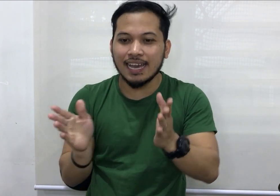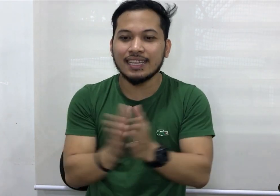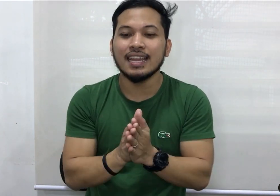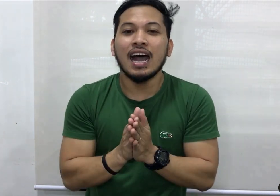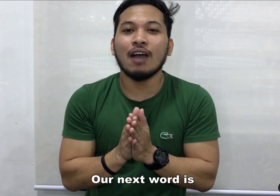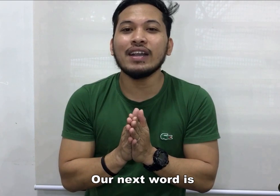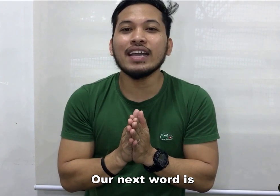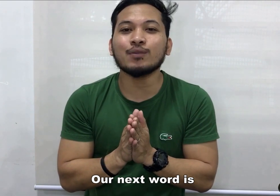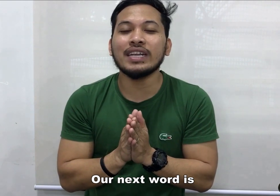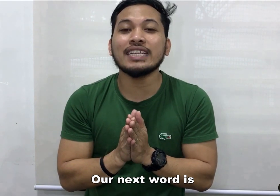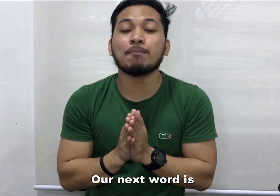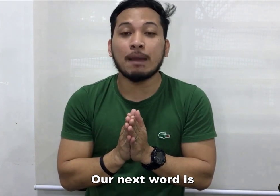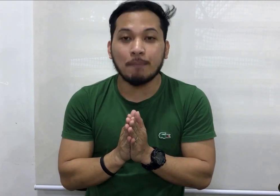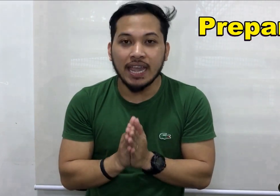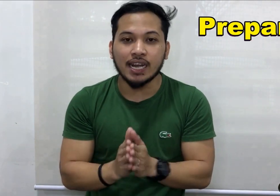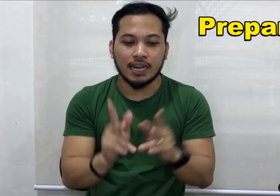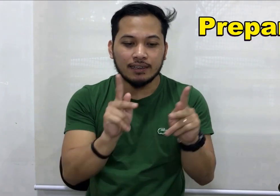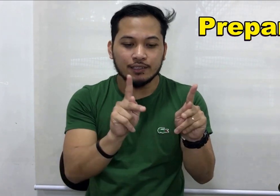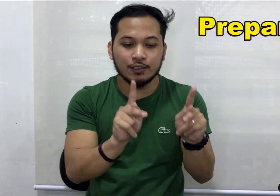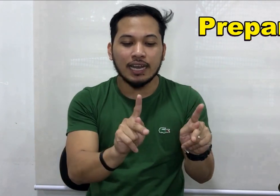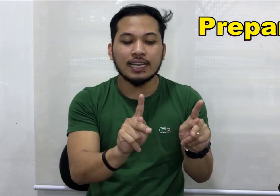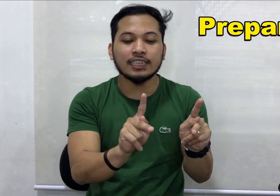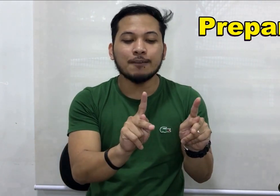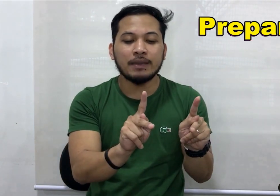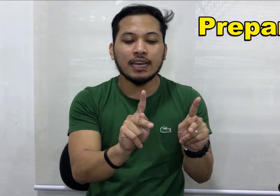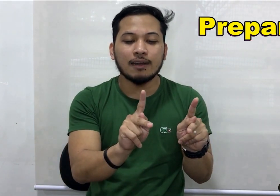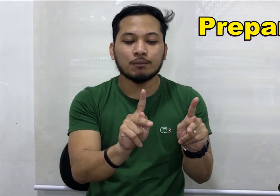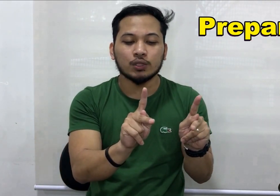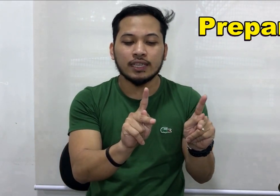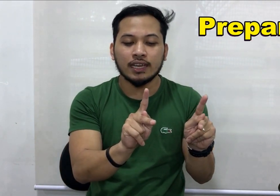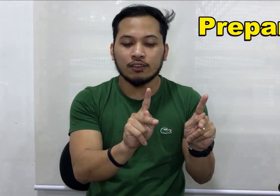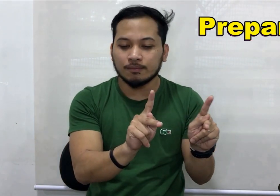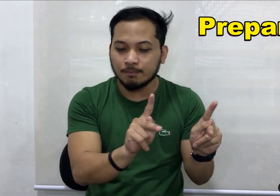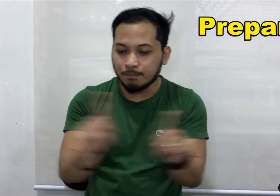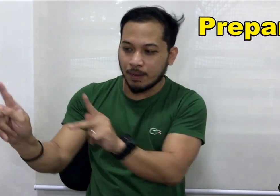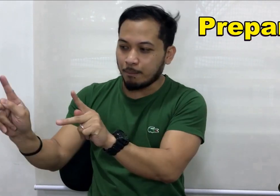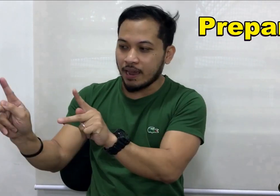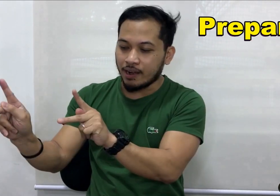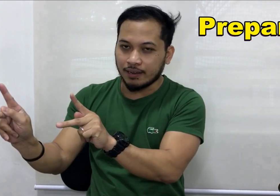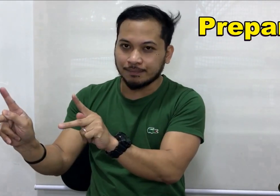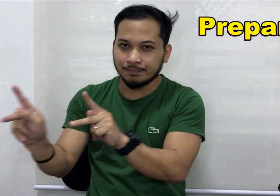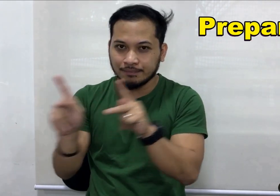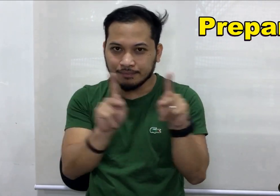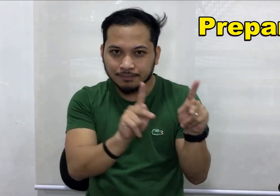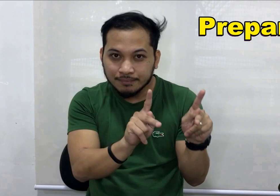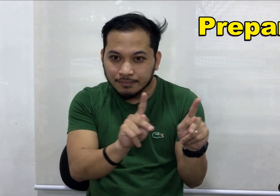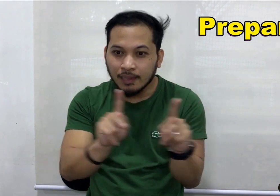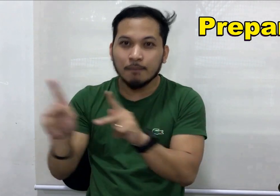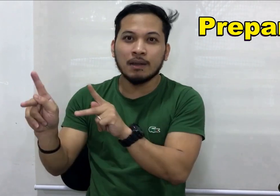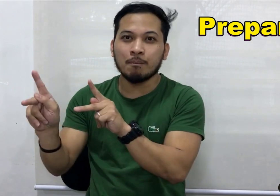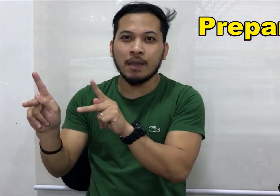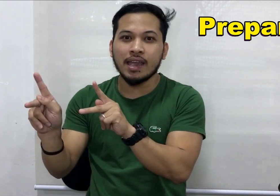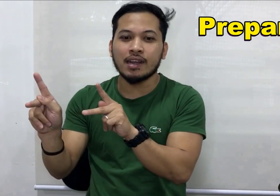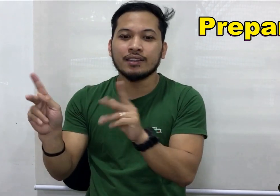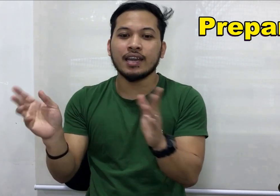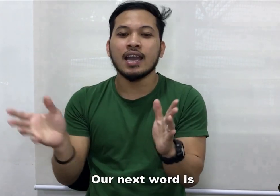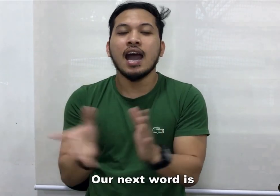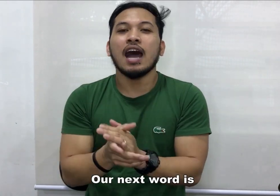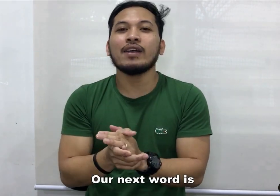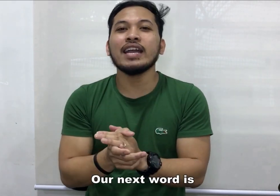Ayan. Then, our next word is prepare. So, naka-letter P ka lang po, din ganun. Prepare. Prepare. Then, our